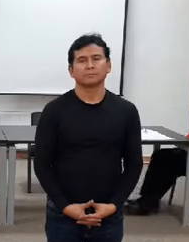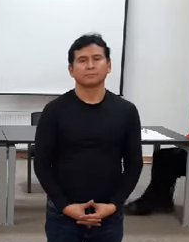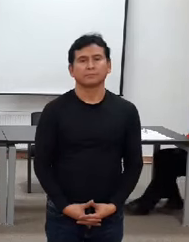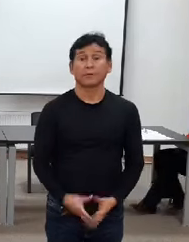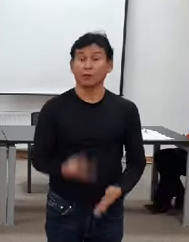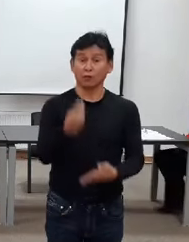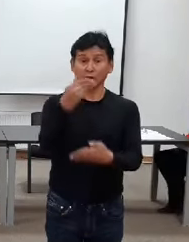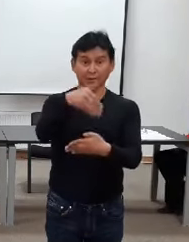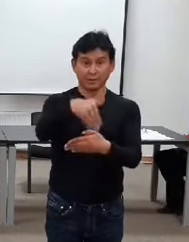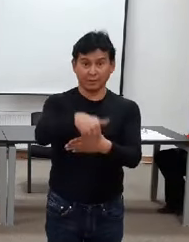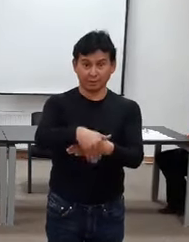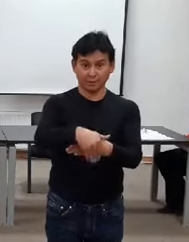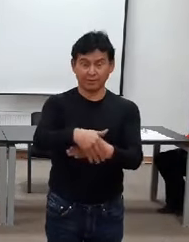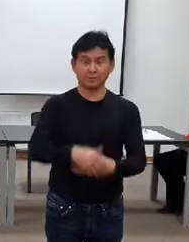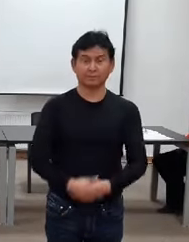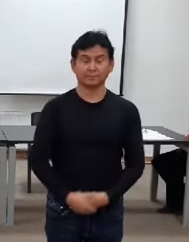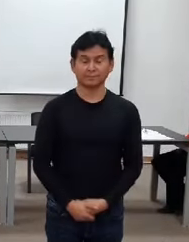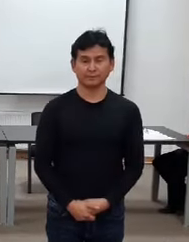Buenas tardes.